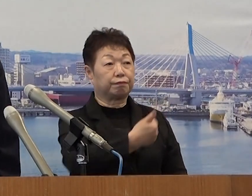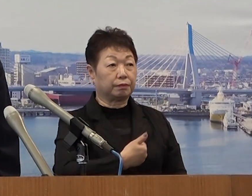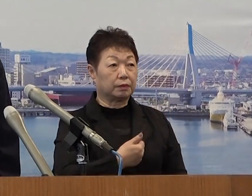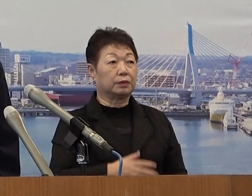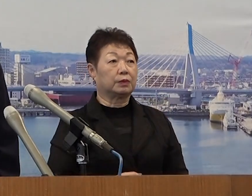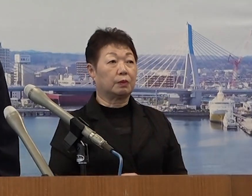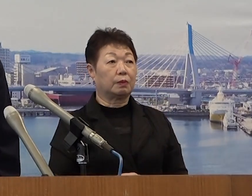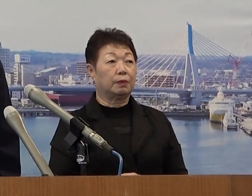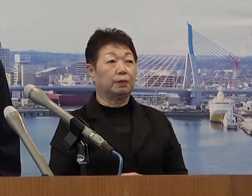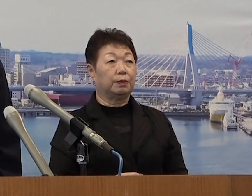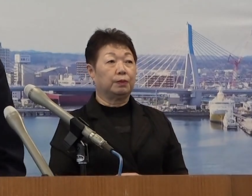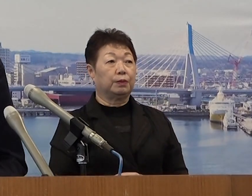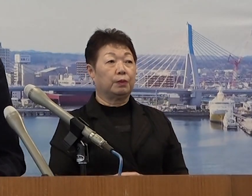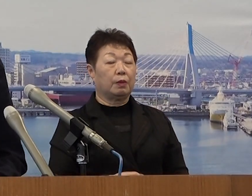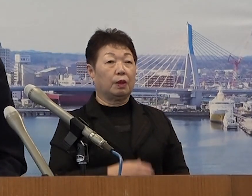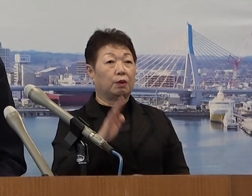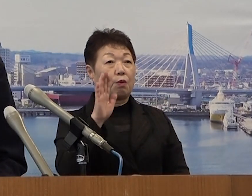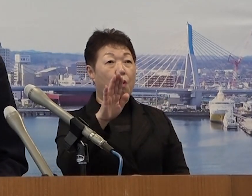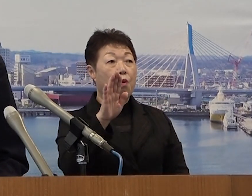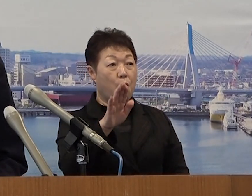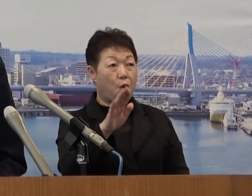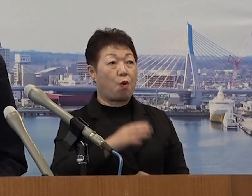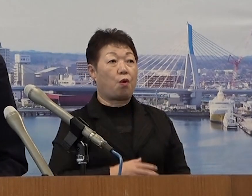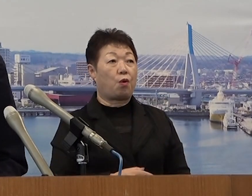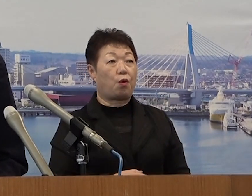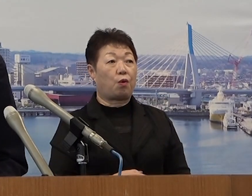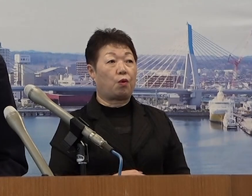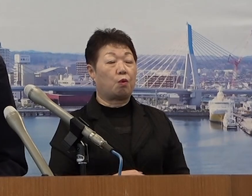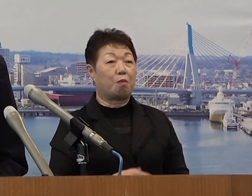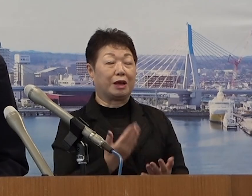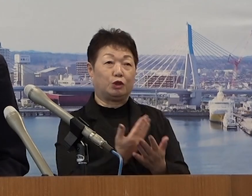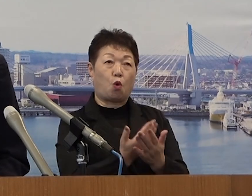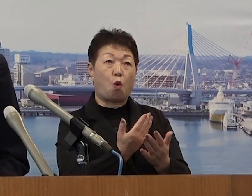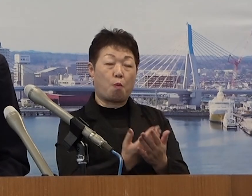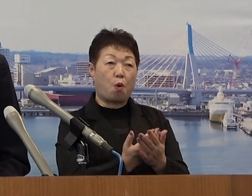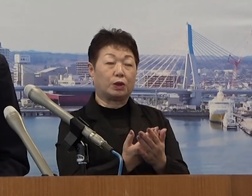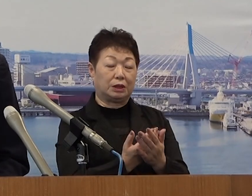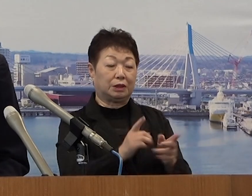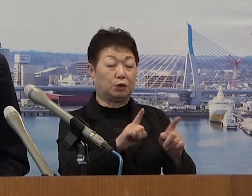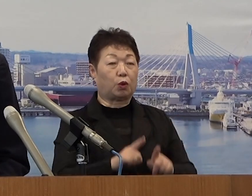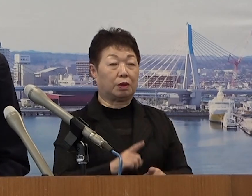そうなりますと、こう今後、まあ、もし、まあ、明日の要望次第なんでしょうけども、